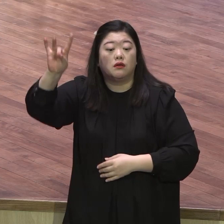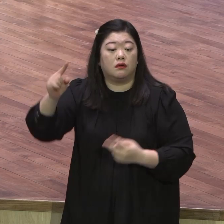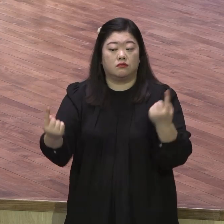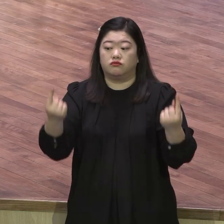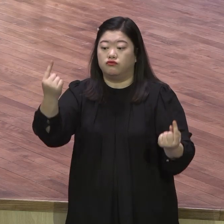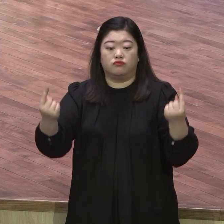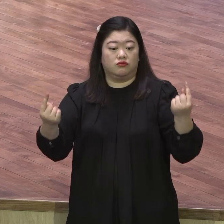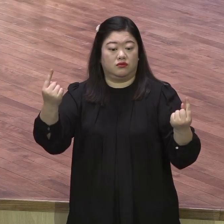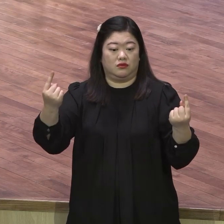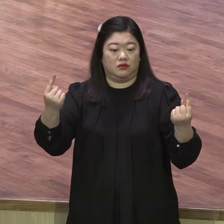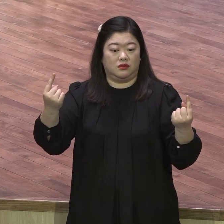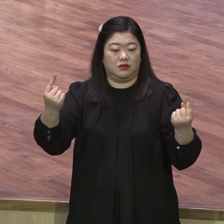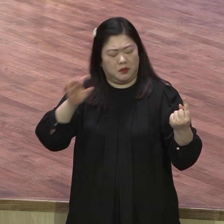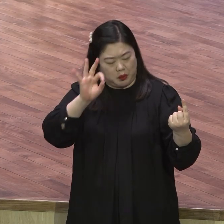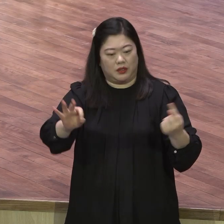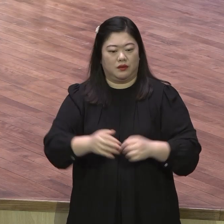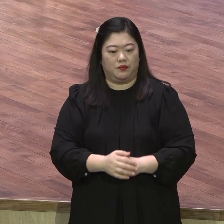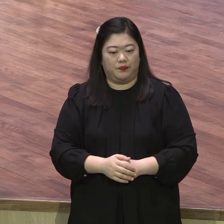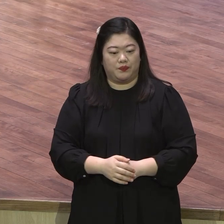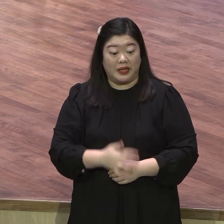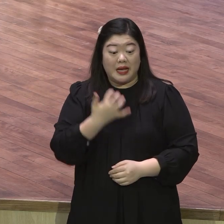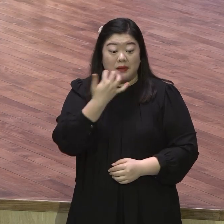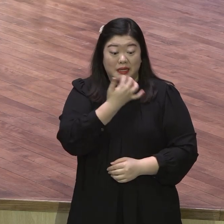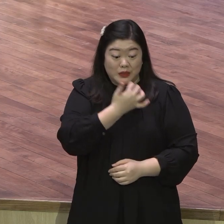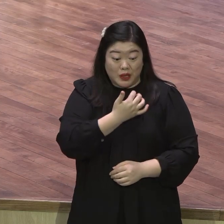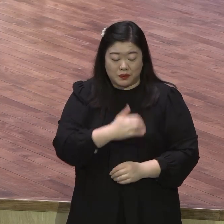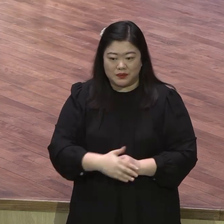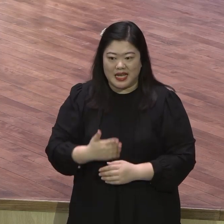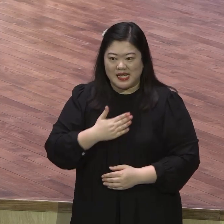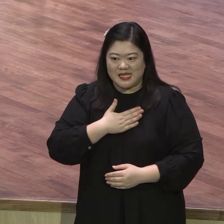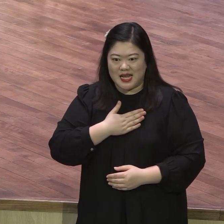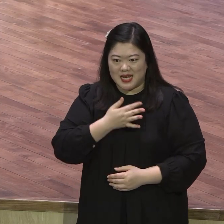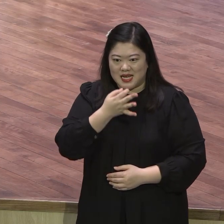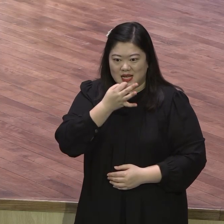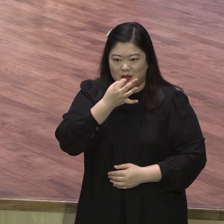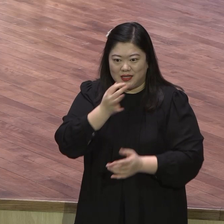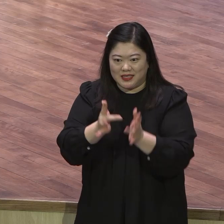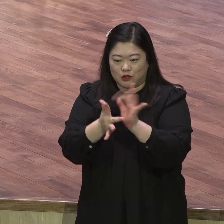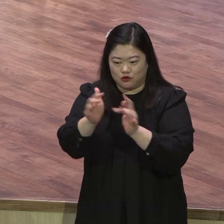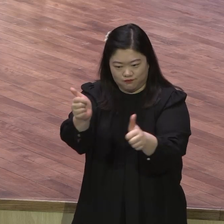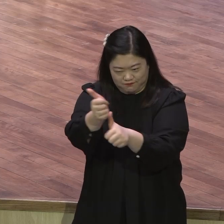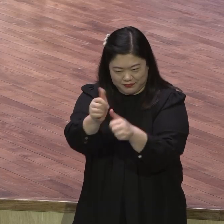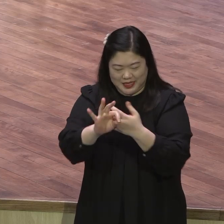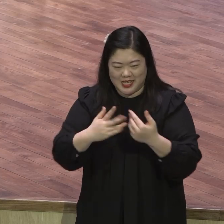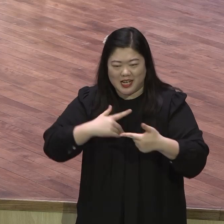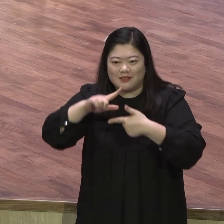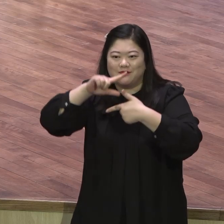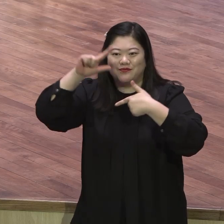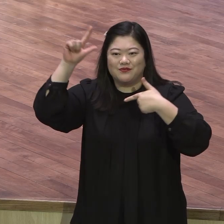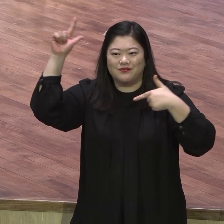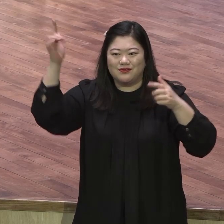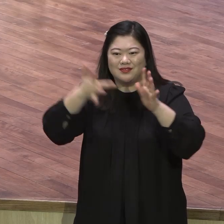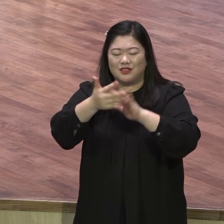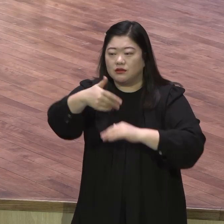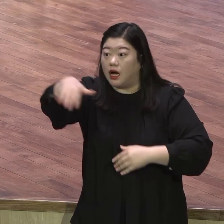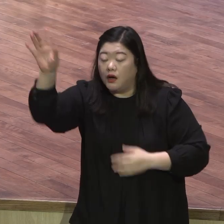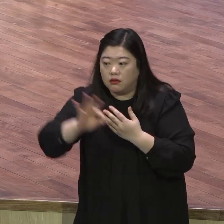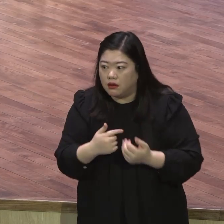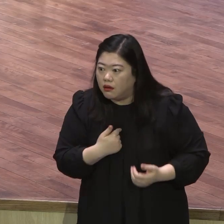하나님의 우선이냐 베드로는 자기 욕심이 자기 야망이 베드로는 예수님과 함께하면 엄청난